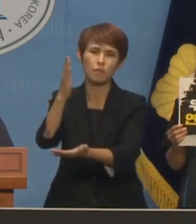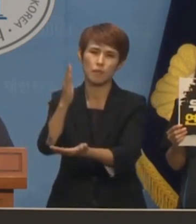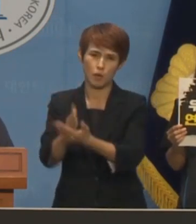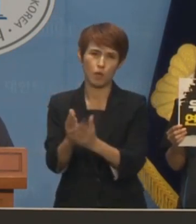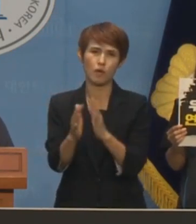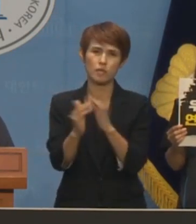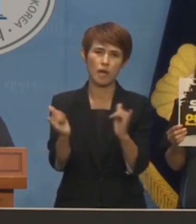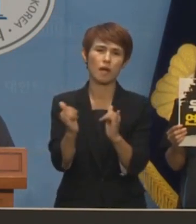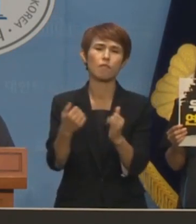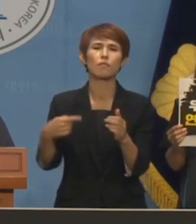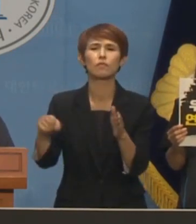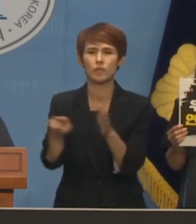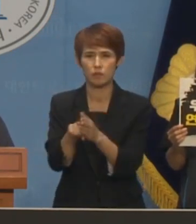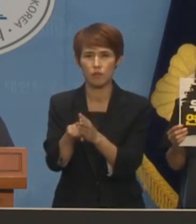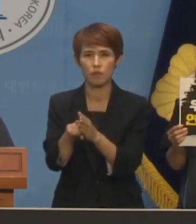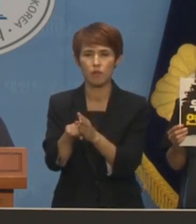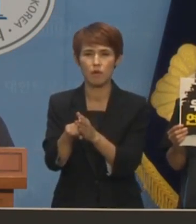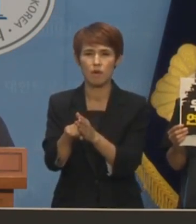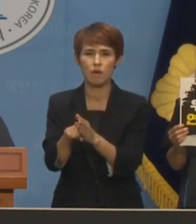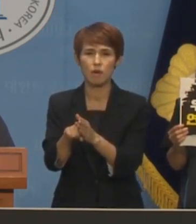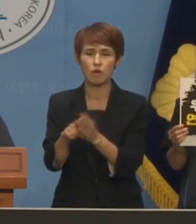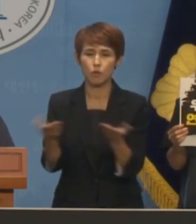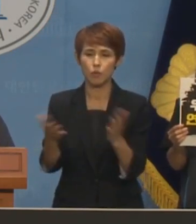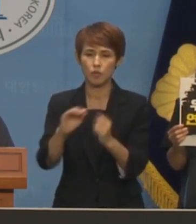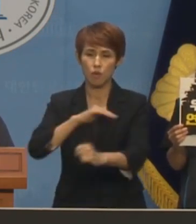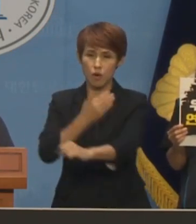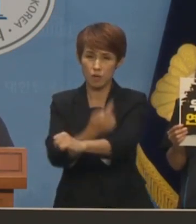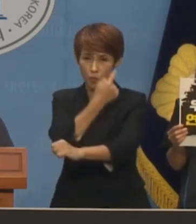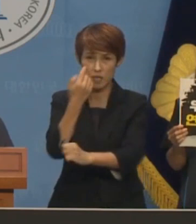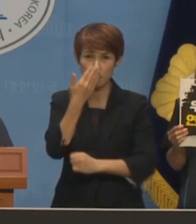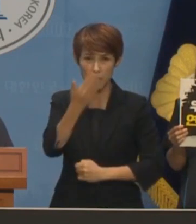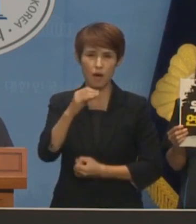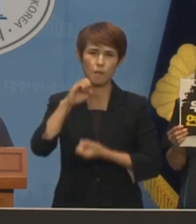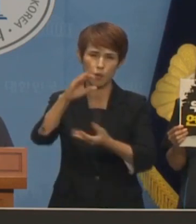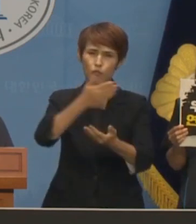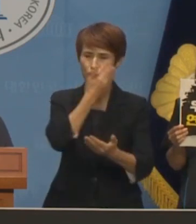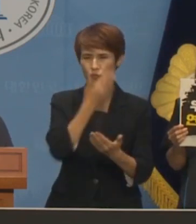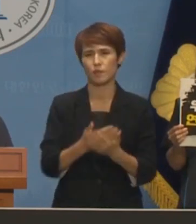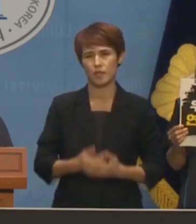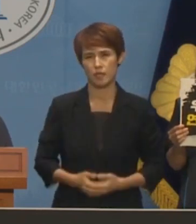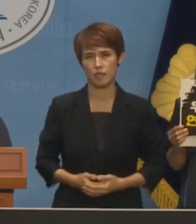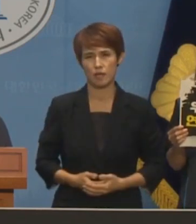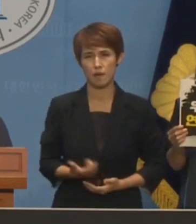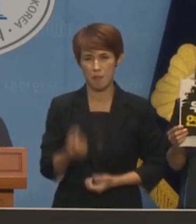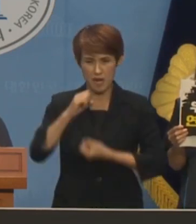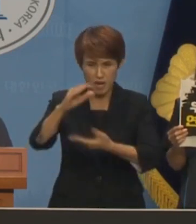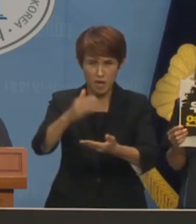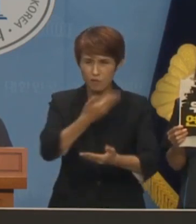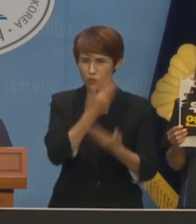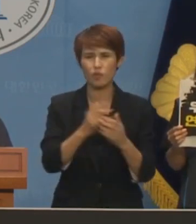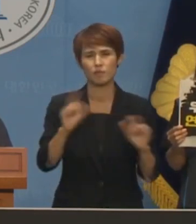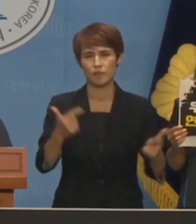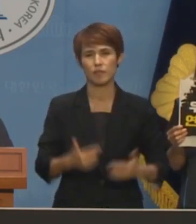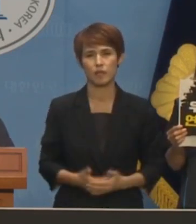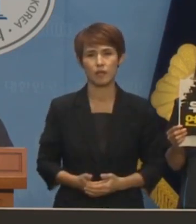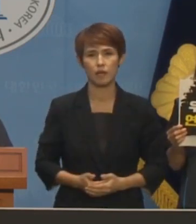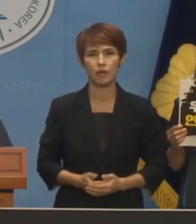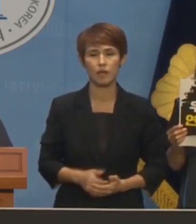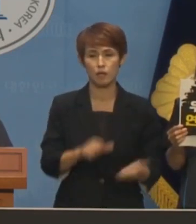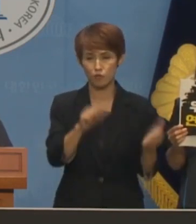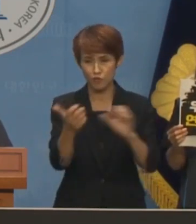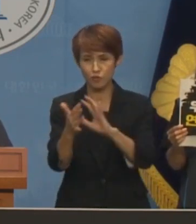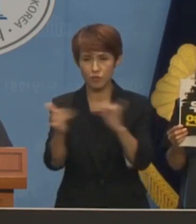권리가 보장되는 배송이 중요하다는 점을 꼭 기억해 주십시오 다시 한번 고인의 명복을 빌며 쿠팡